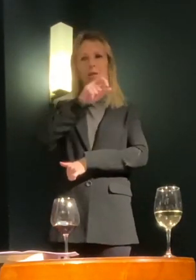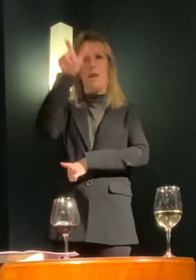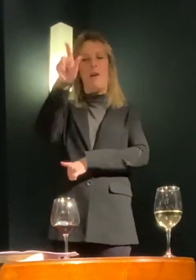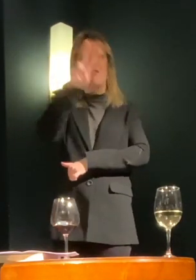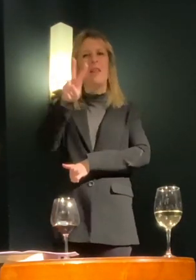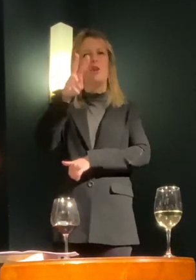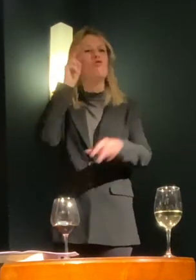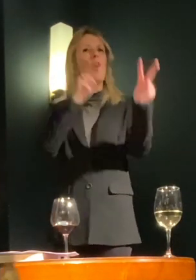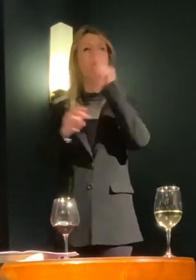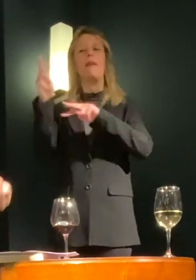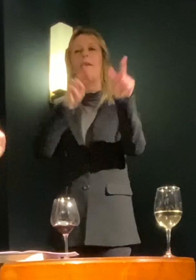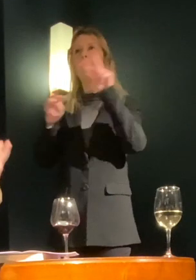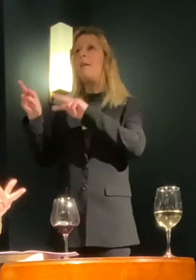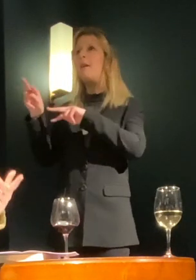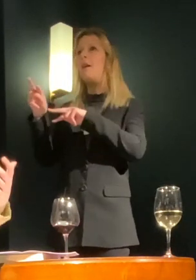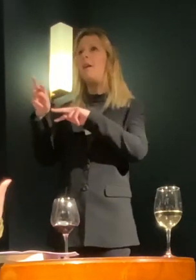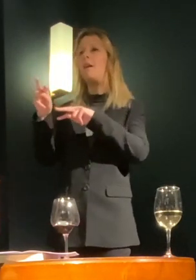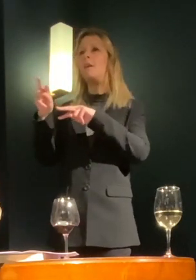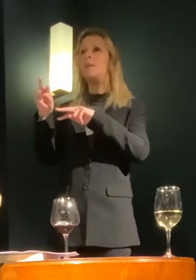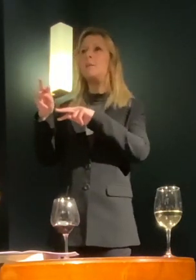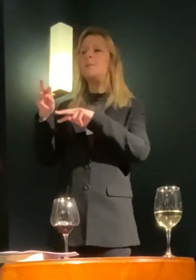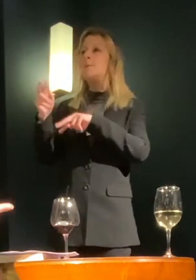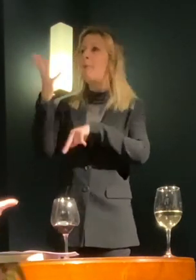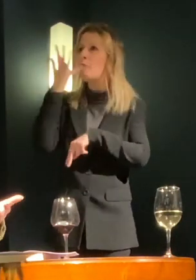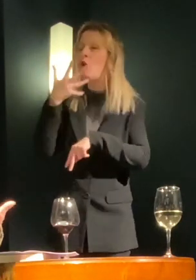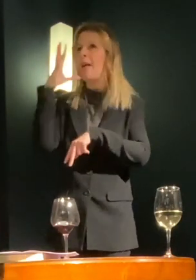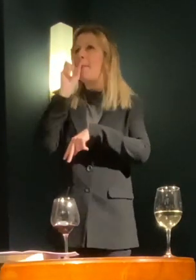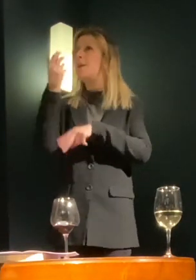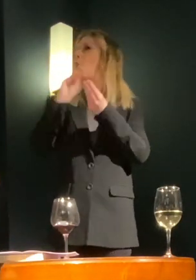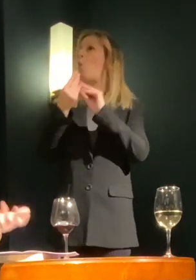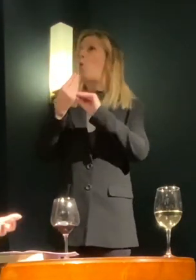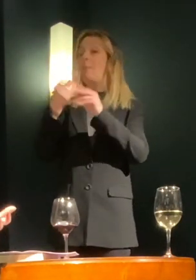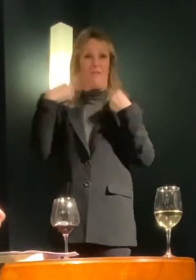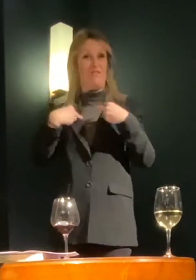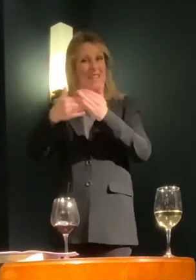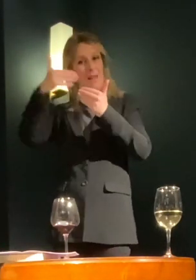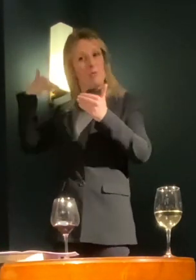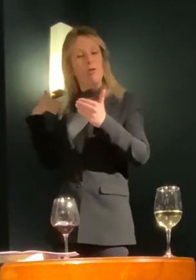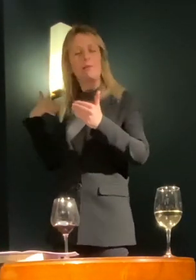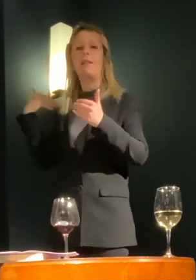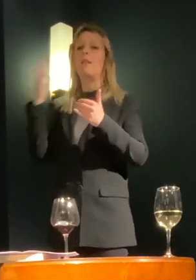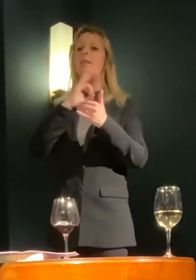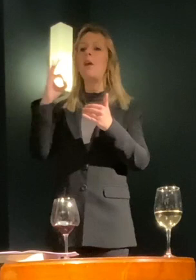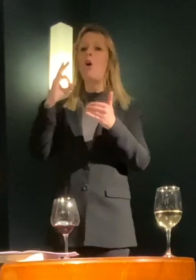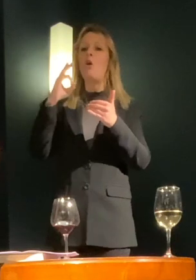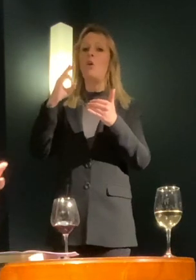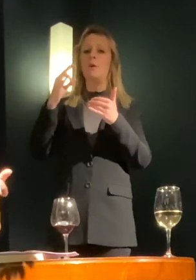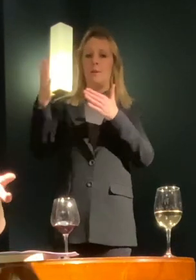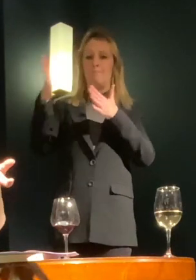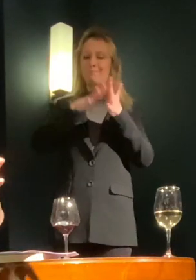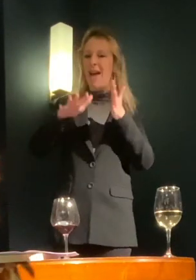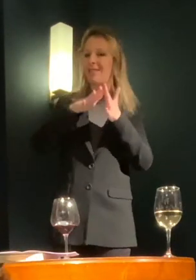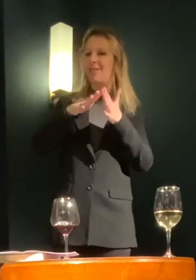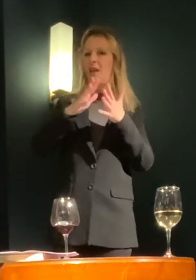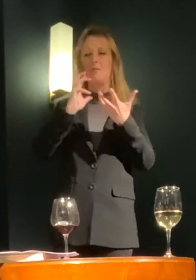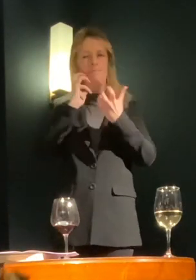un tornare, no, alla vita precedente, o accettare la parte torbida, la parte anche che poi lo